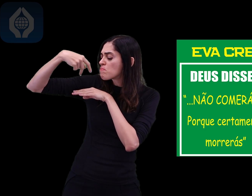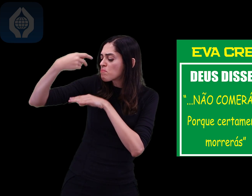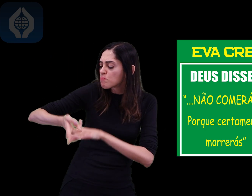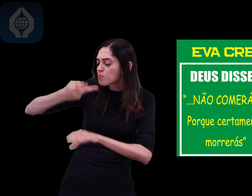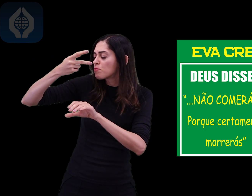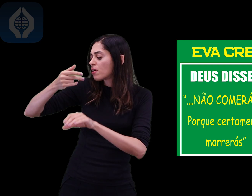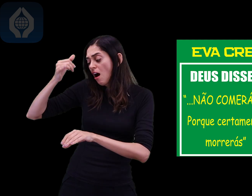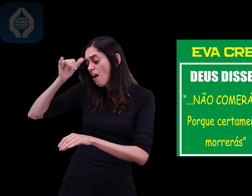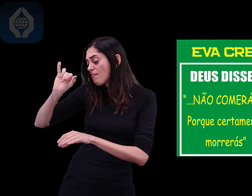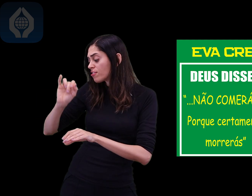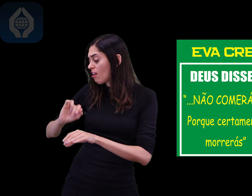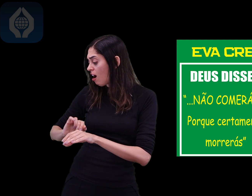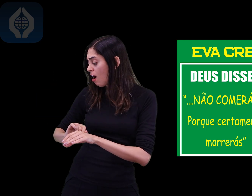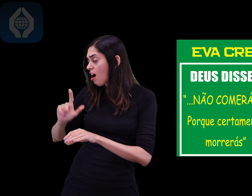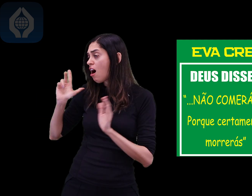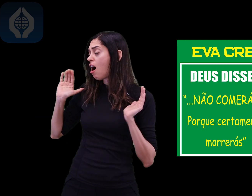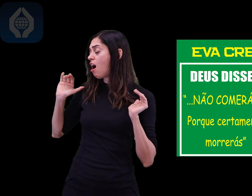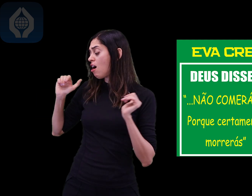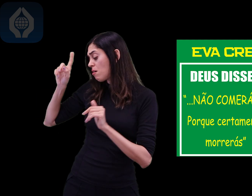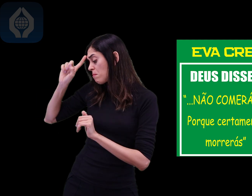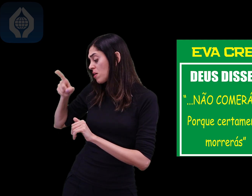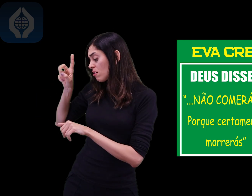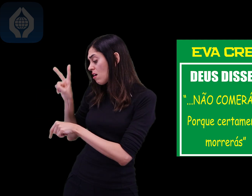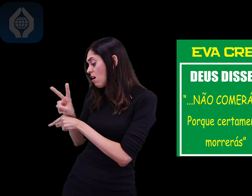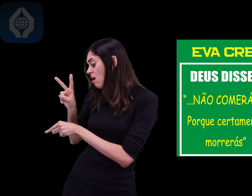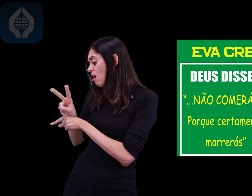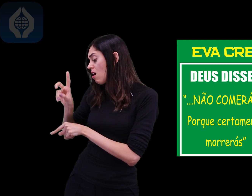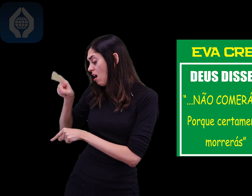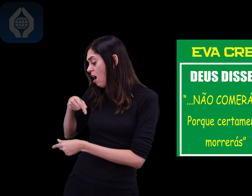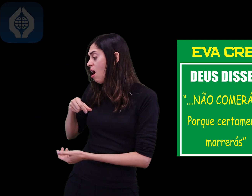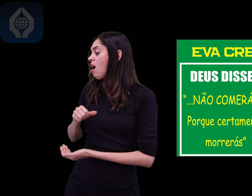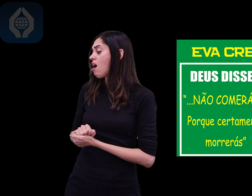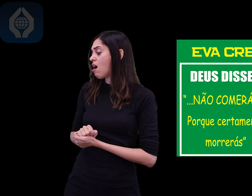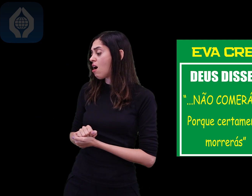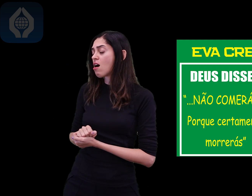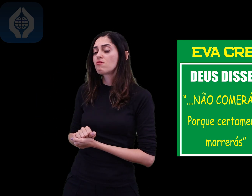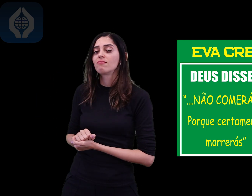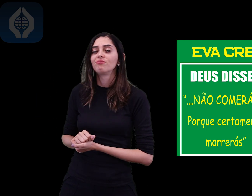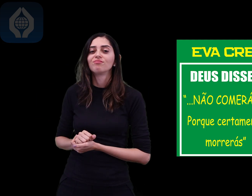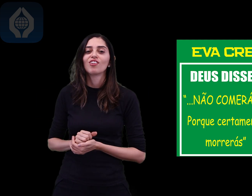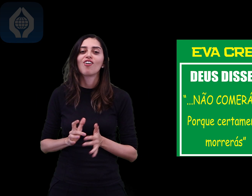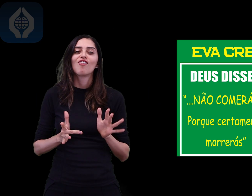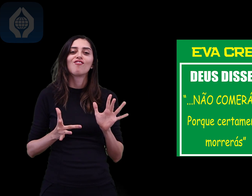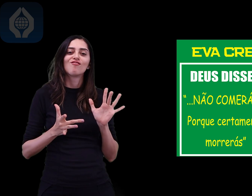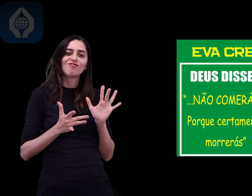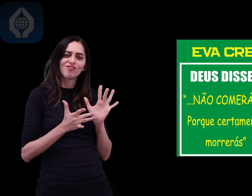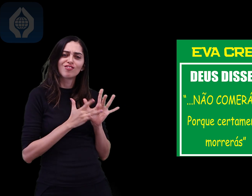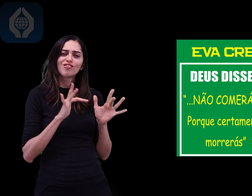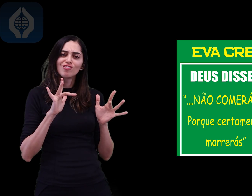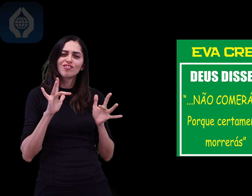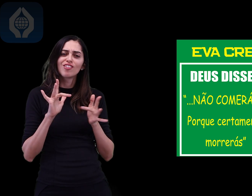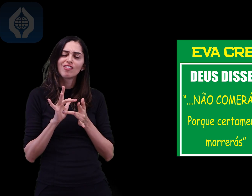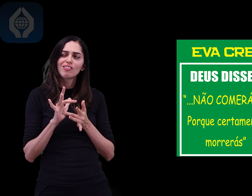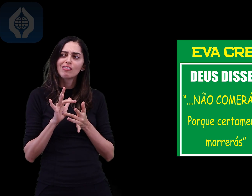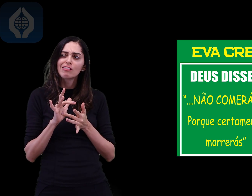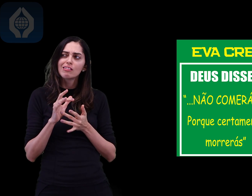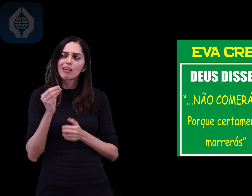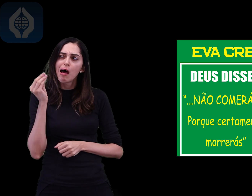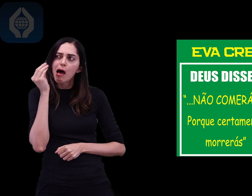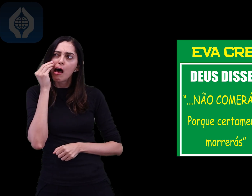do templo a fim de testar Deus, que tinha prometido cuidar de seus filhos. Jesus não tinha que testar seu